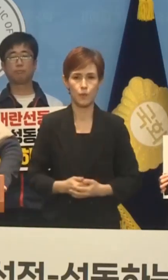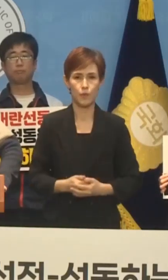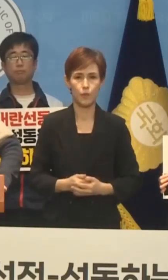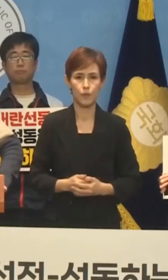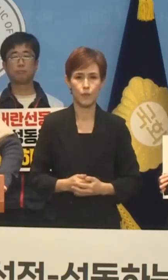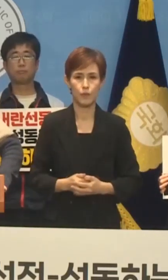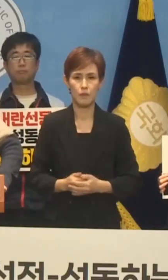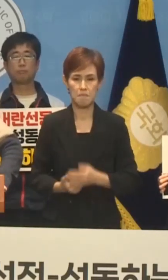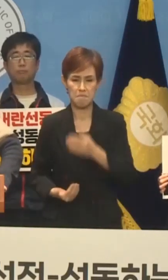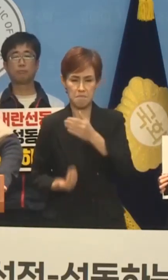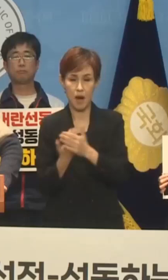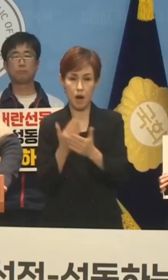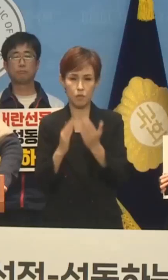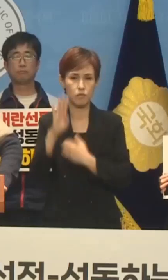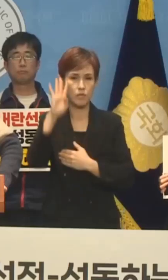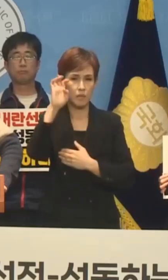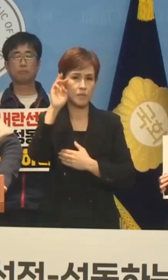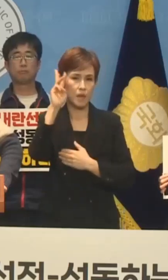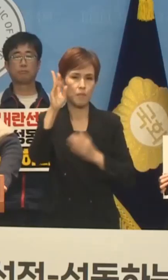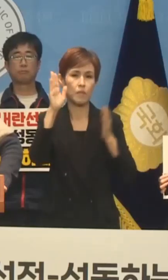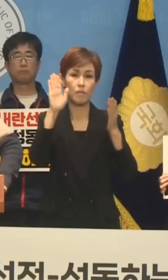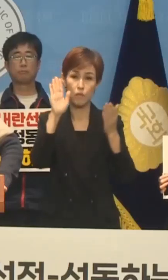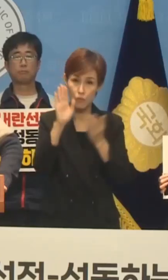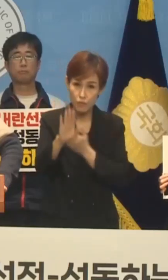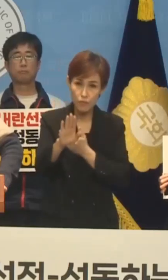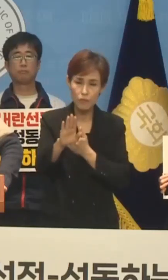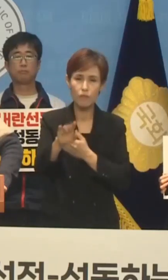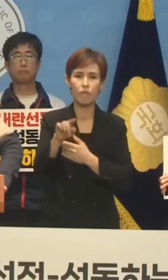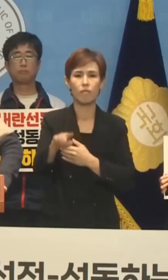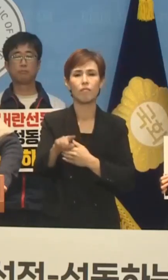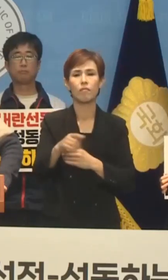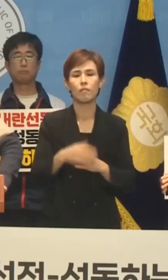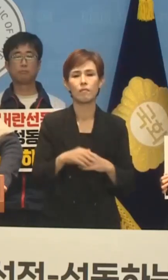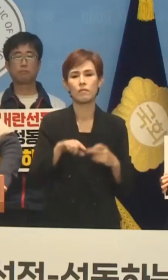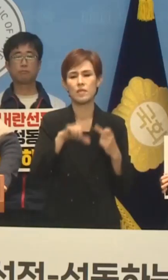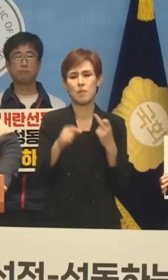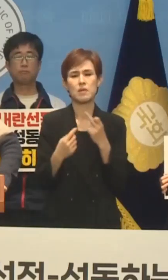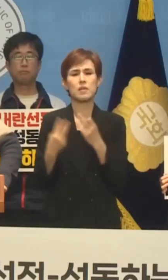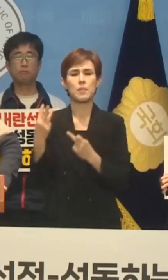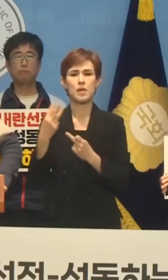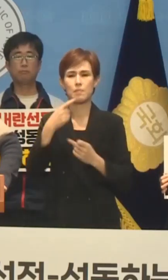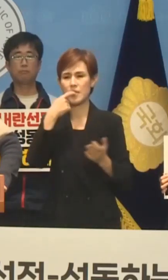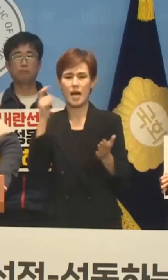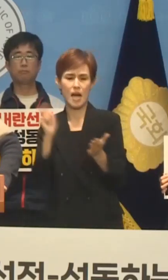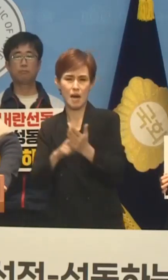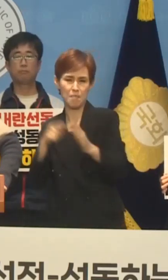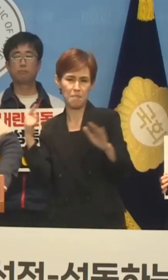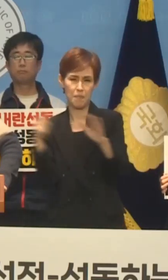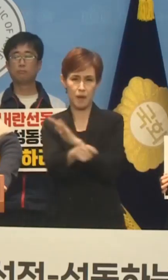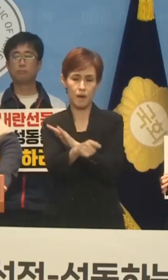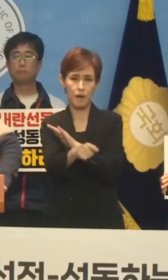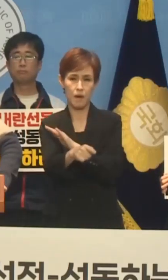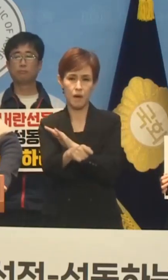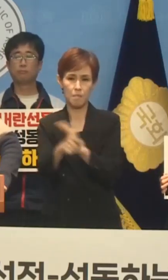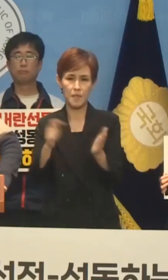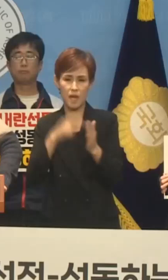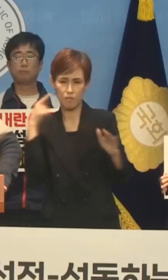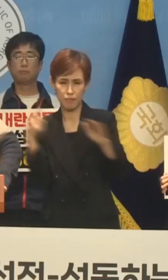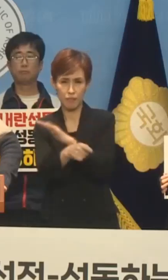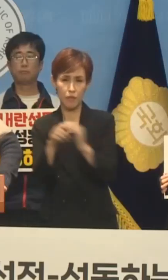만이다. 헌정사의 오욕으로 남을 작년 12월 3일 비상계엄 사태 이후